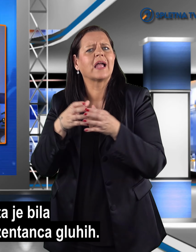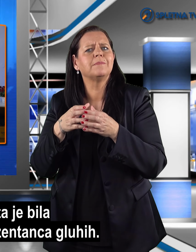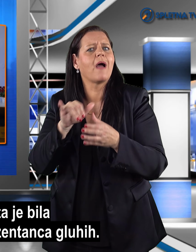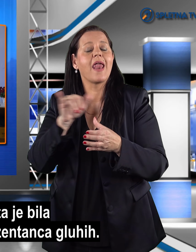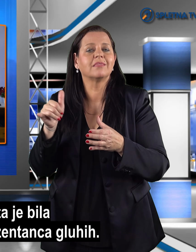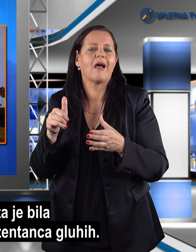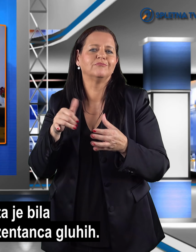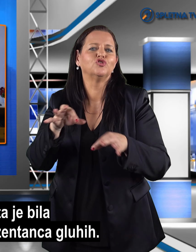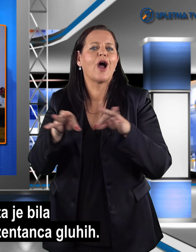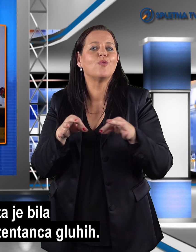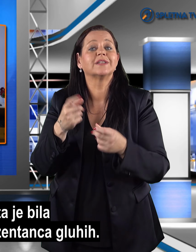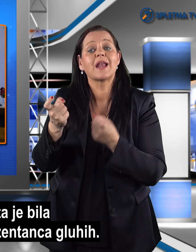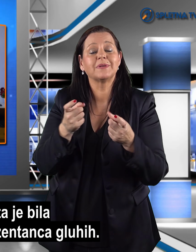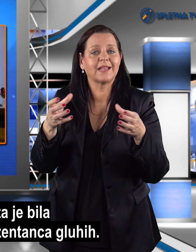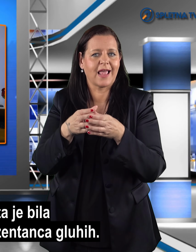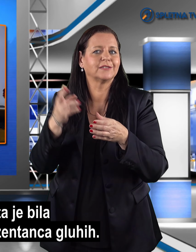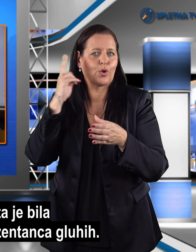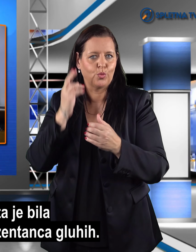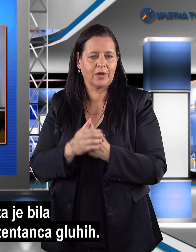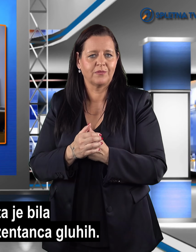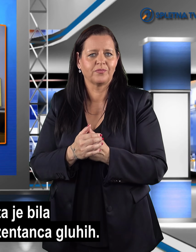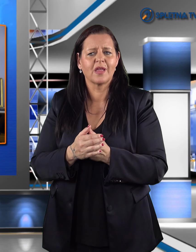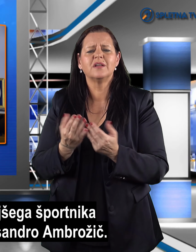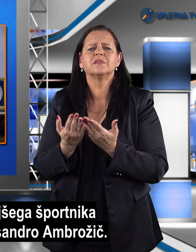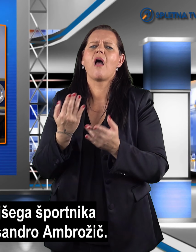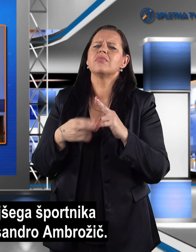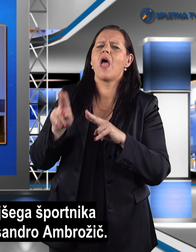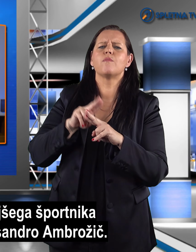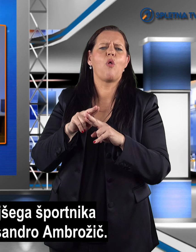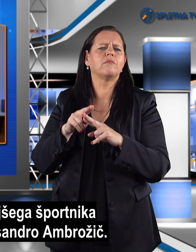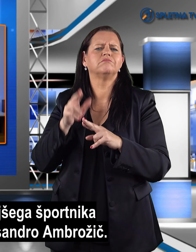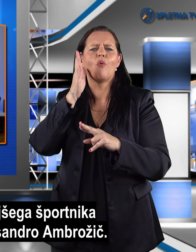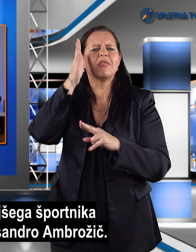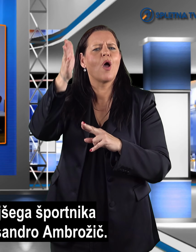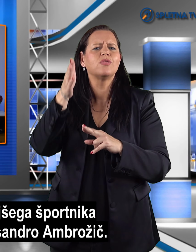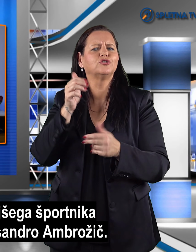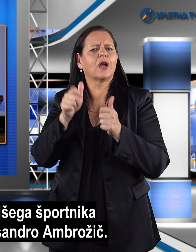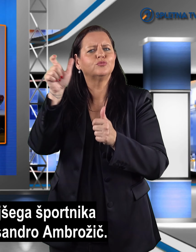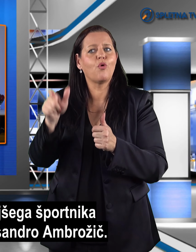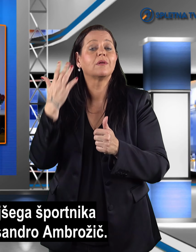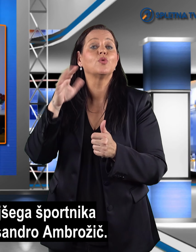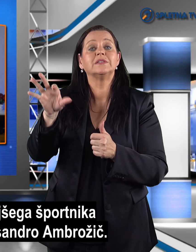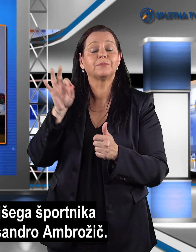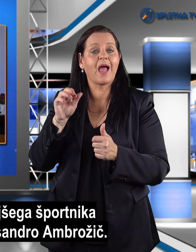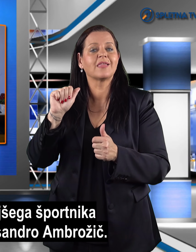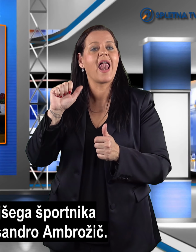Ekipa leta je bila šahovska reprezentanca gluhih. Za najobetavnejšega športnika je bil izbran Alessandro